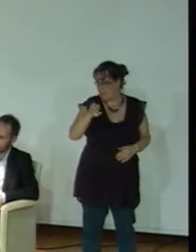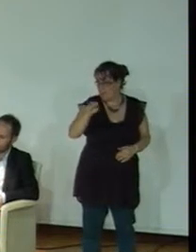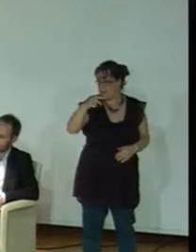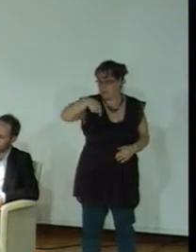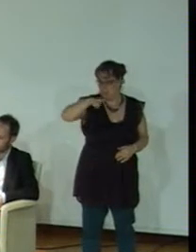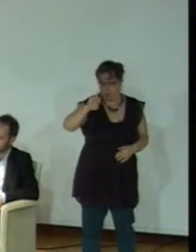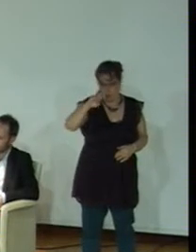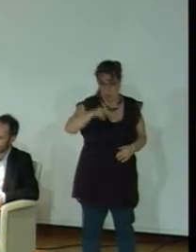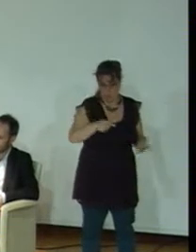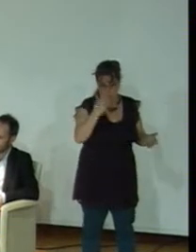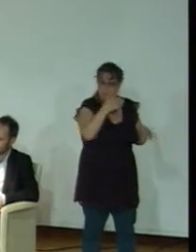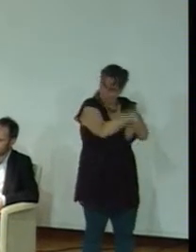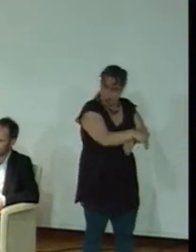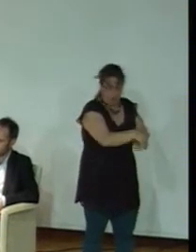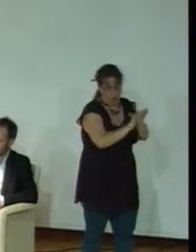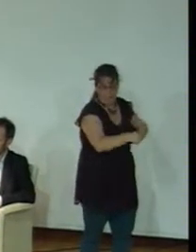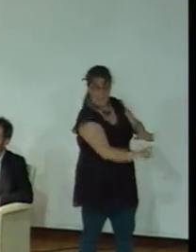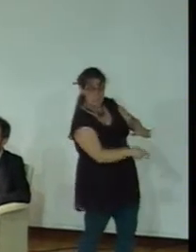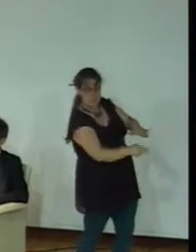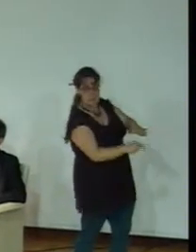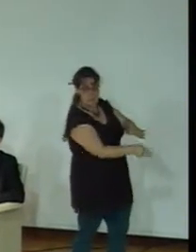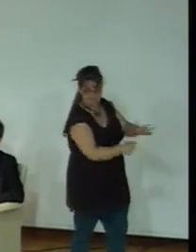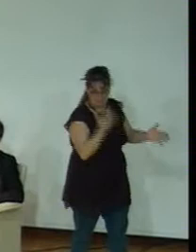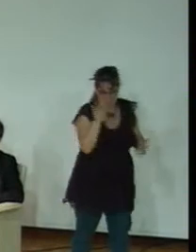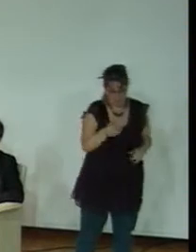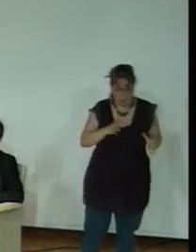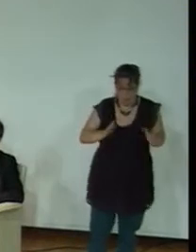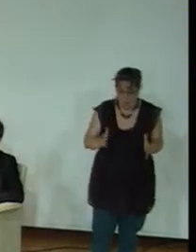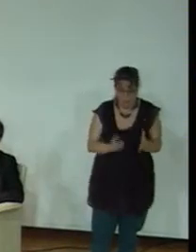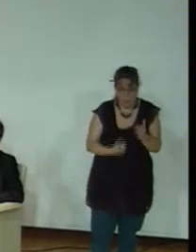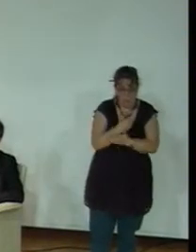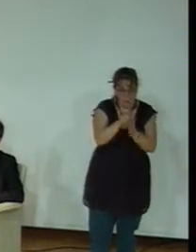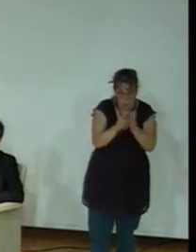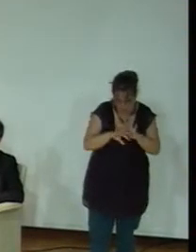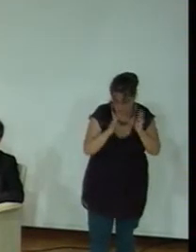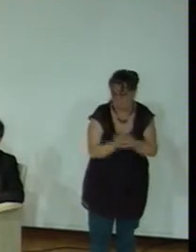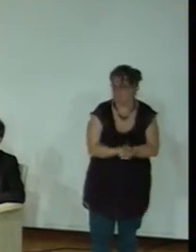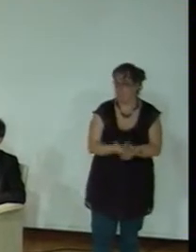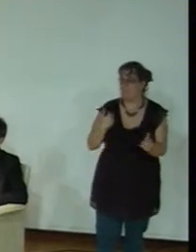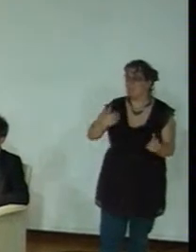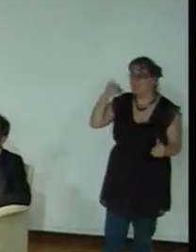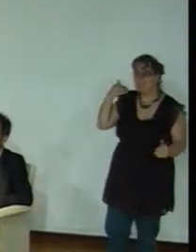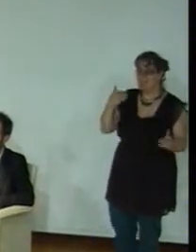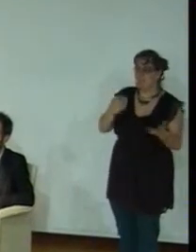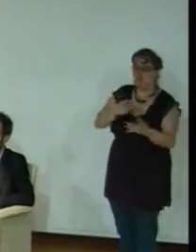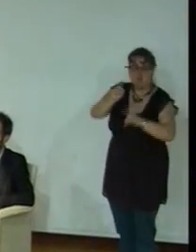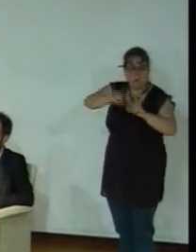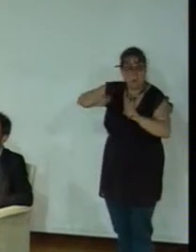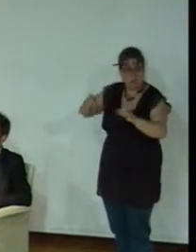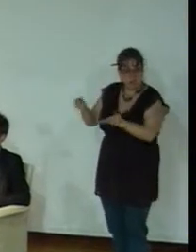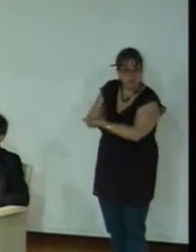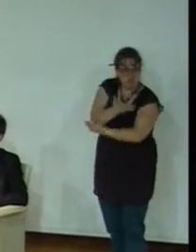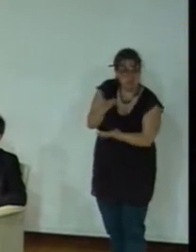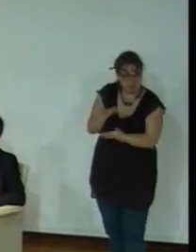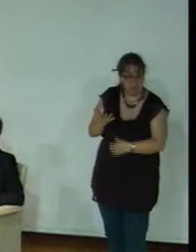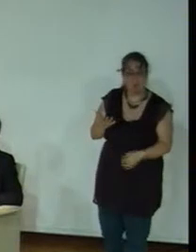D'après un sondage IFOP publié mardi par Le Figaro et RTL, 84% des personnes interrogées, pour mieux